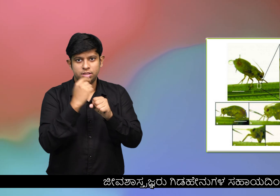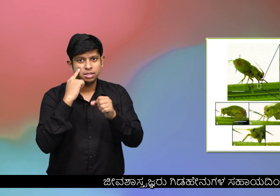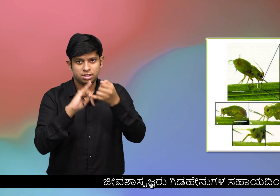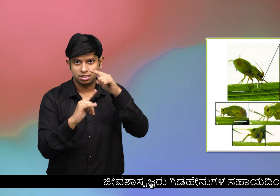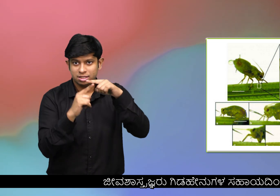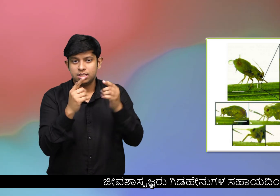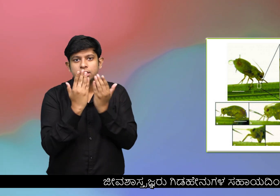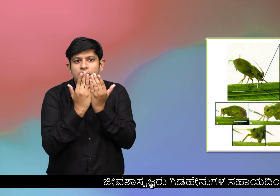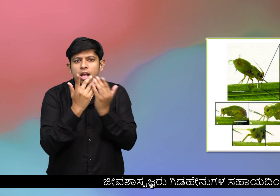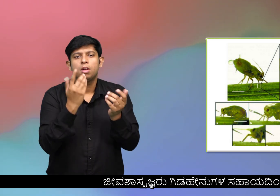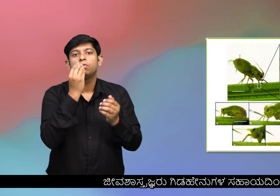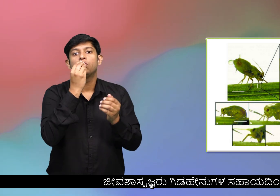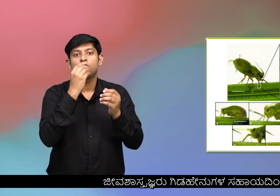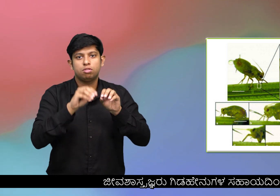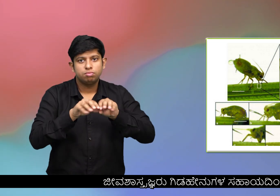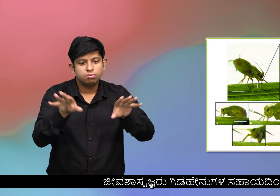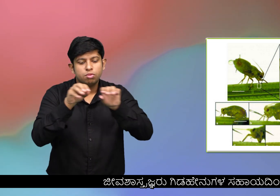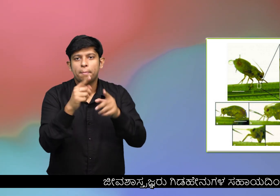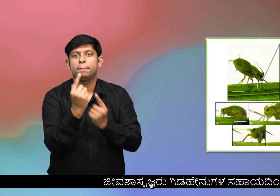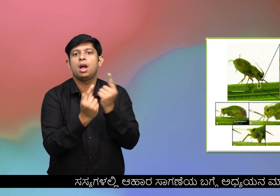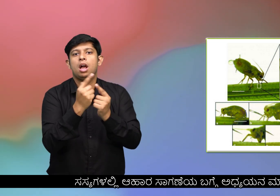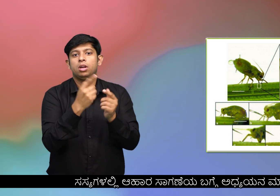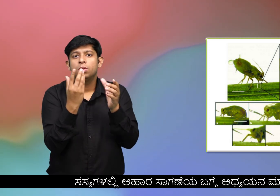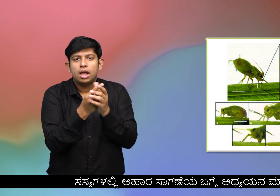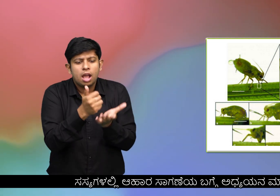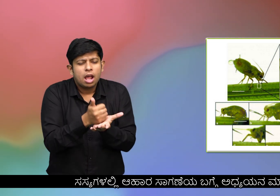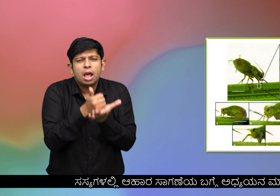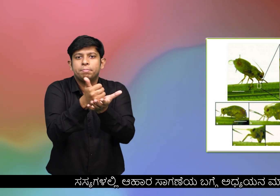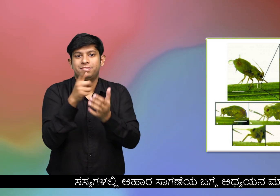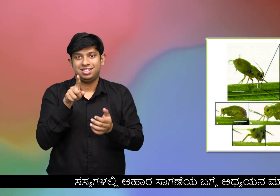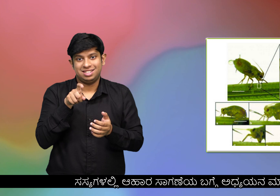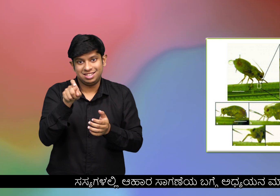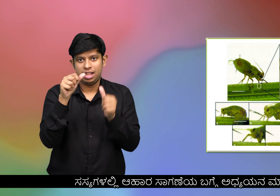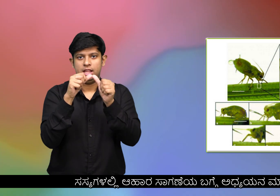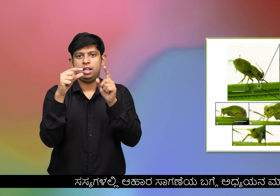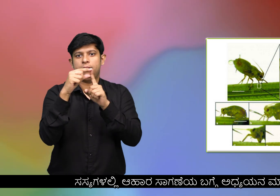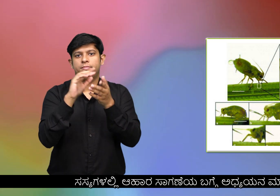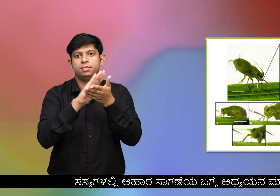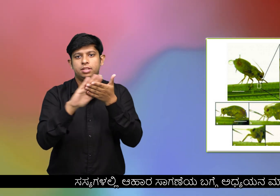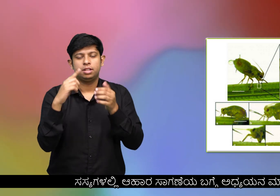ಜೀವಶಾಸ್ತ್ರಜ್ಞರು ಗಿಡಹೇನುಗಳ ಸಹಾಯದಿಂದ ಸಸ್ಯಗಳಲ್ಲಿ ಆಹಾರ ಸಾಗಣೆಯ ಬಗ್ಗೆ ಅಧ್ಯಯನ ಮಾಡಿದರು.